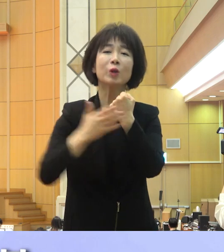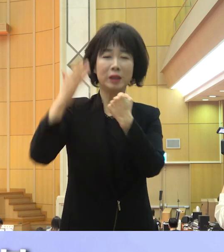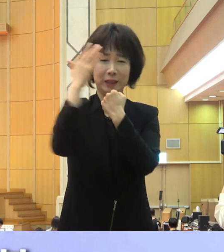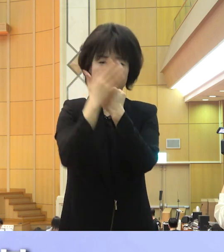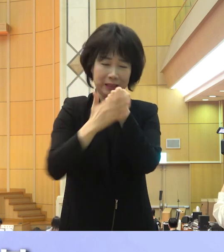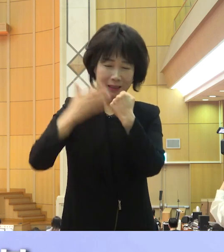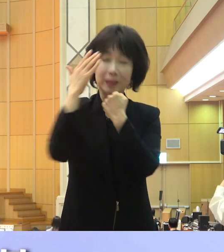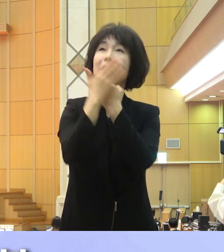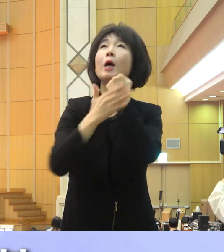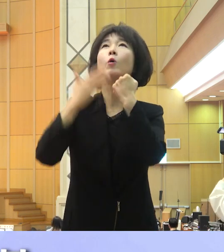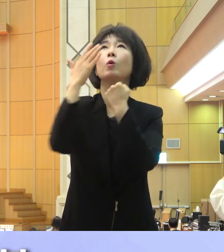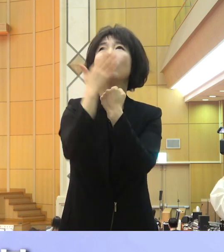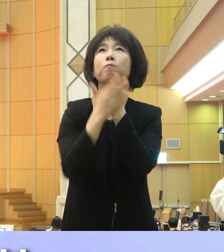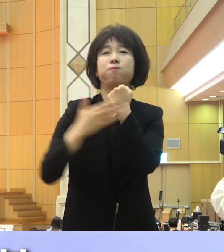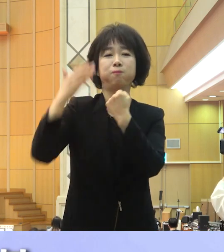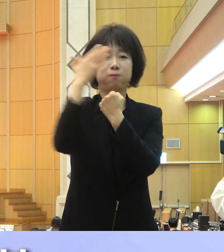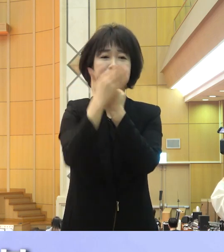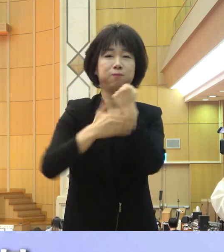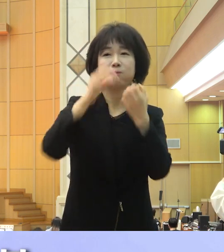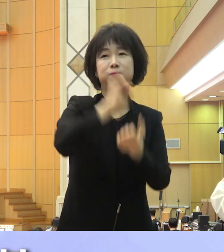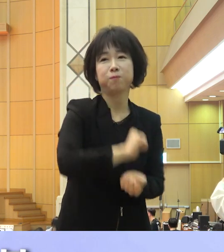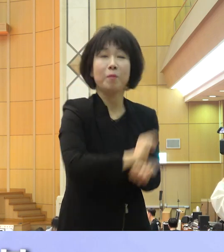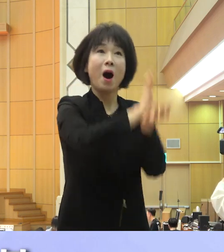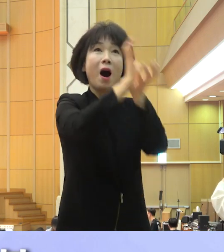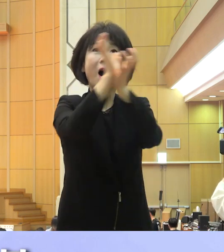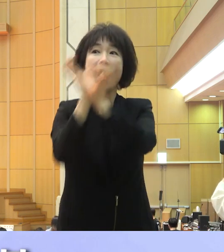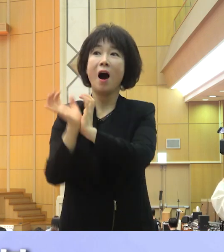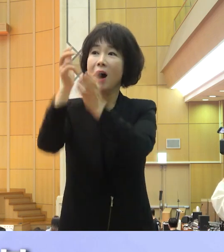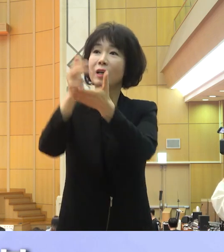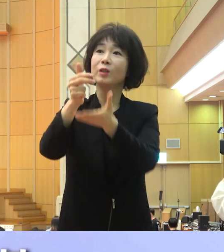주 은혜 꽃 피네.